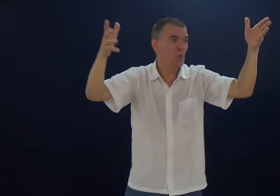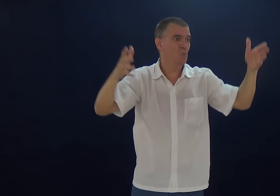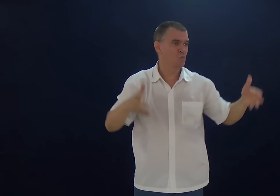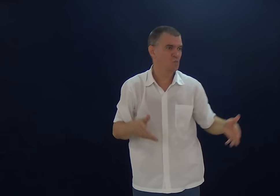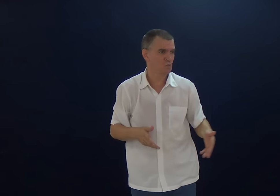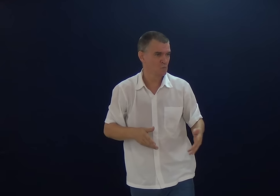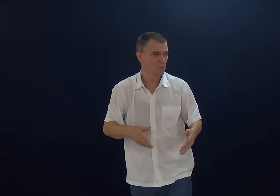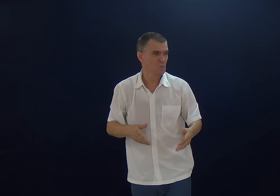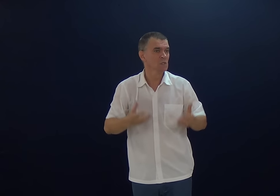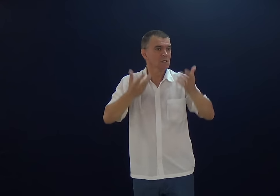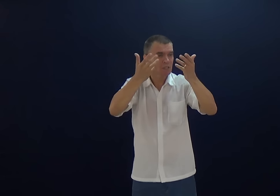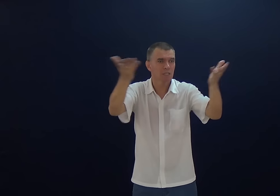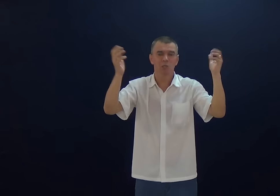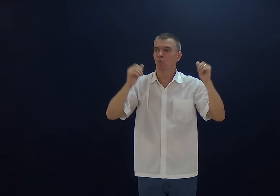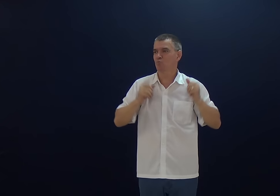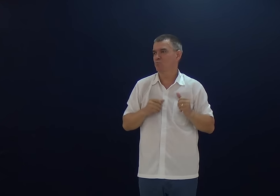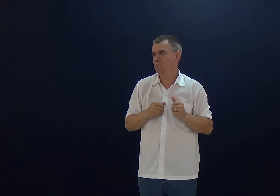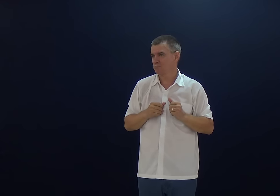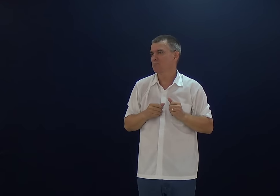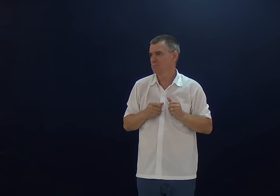Deus você quer a bênção de Deus na sua vida